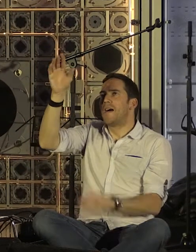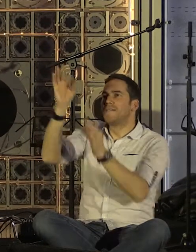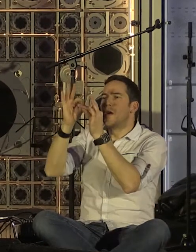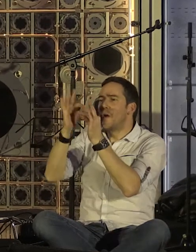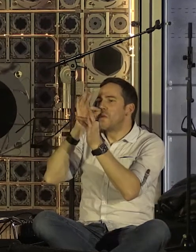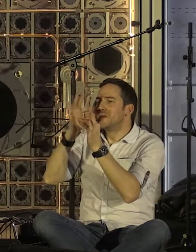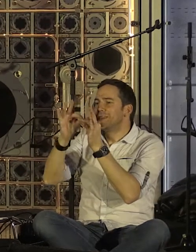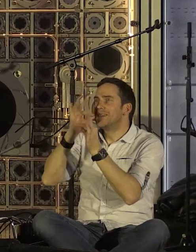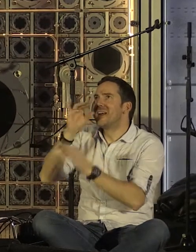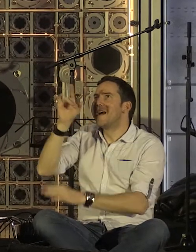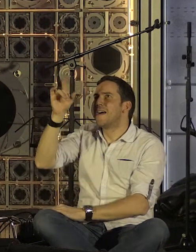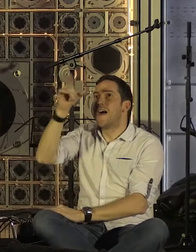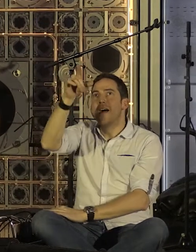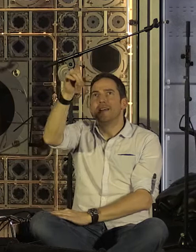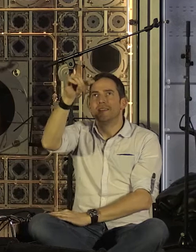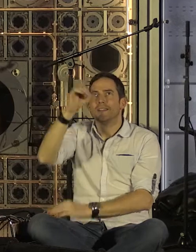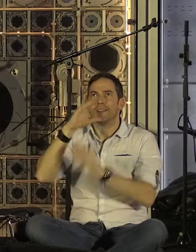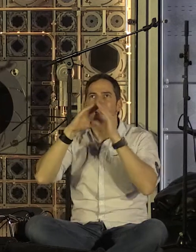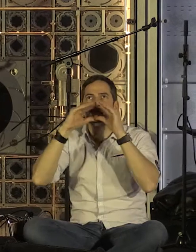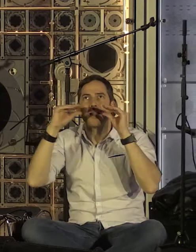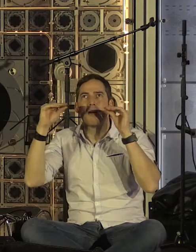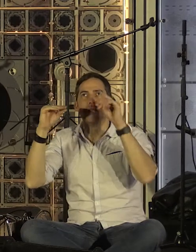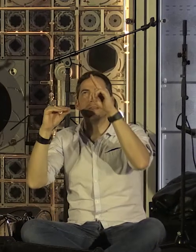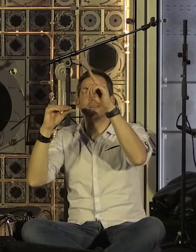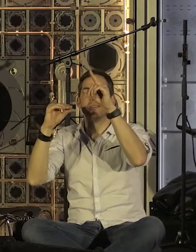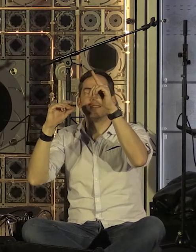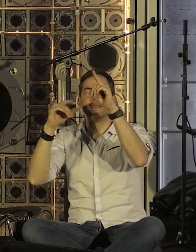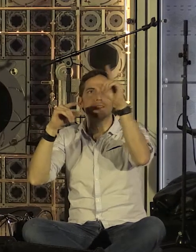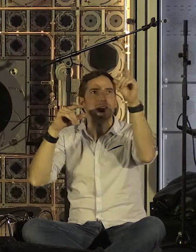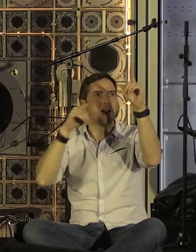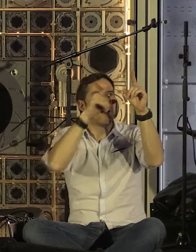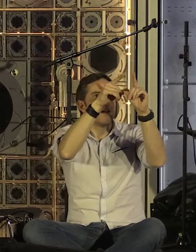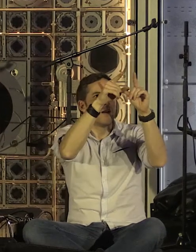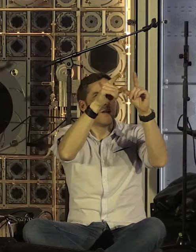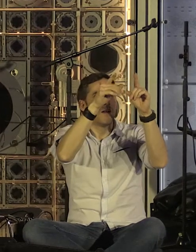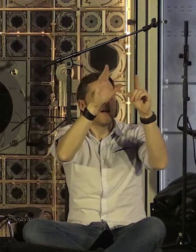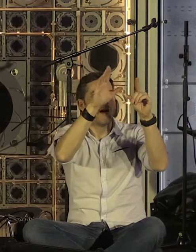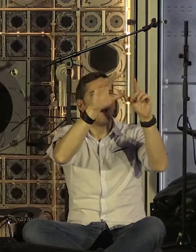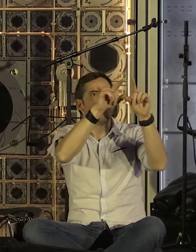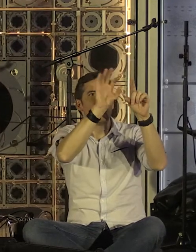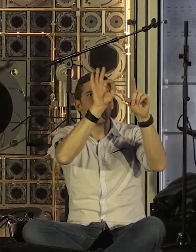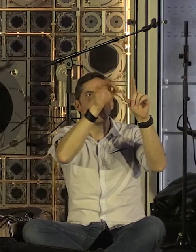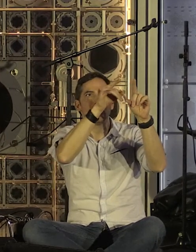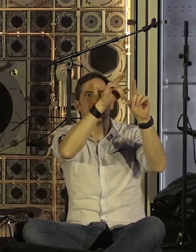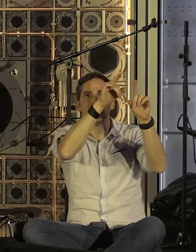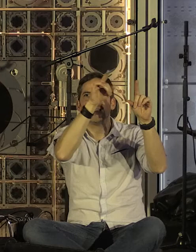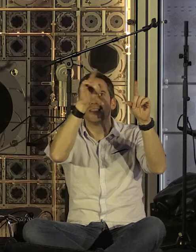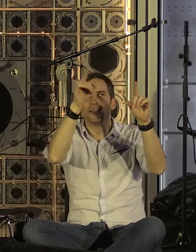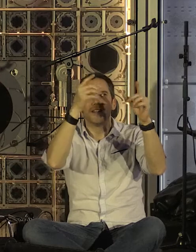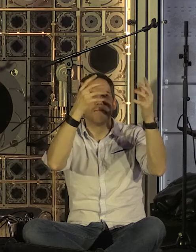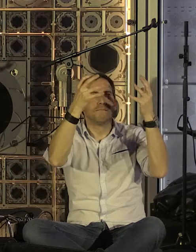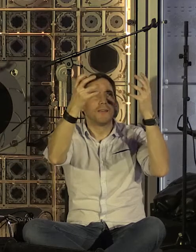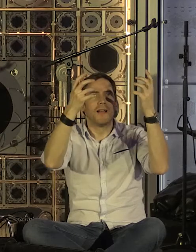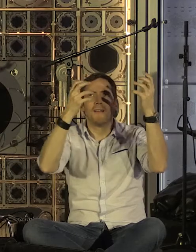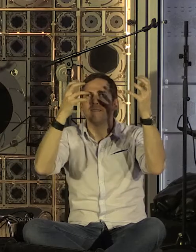Et silencieuse et larme. Et plus mûr que blé. Toi de chaume. Et pinceau. Et tincelle et